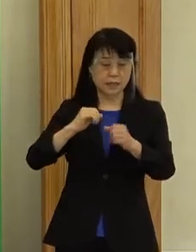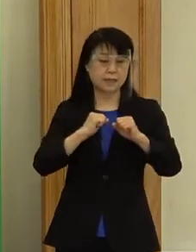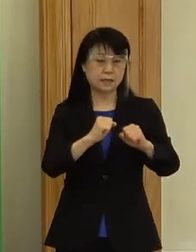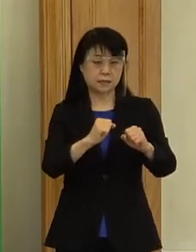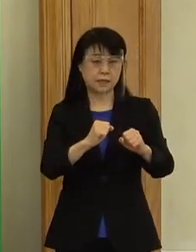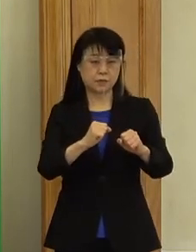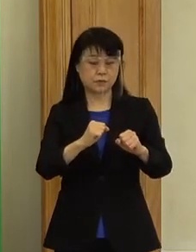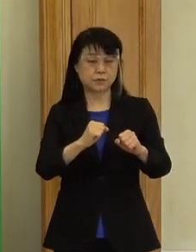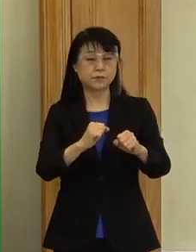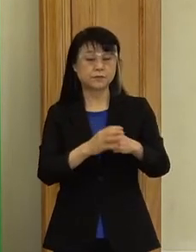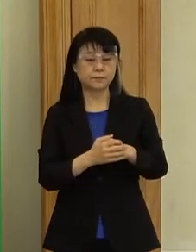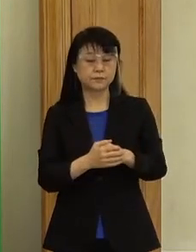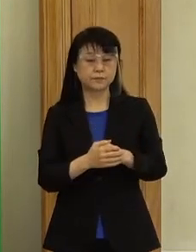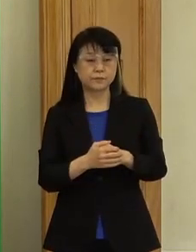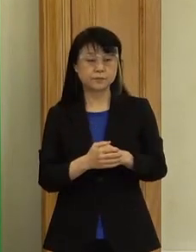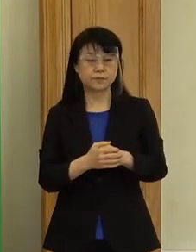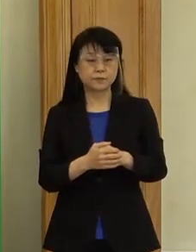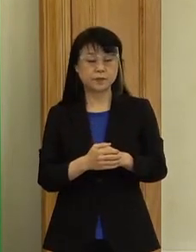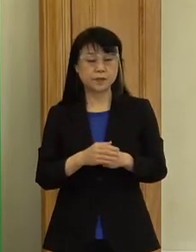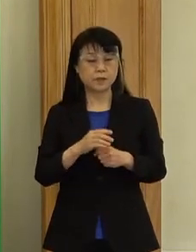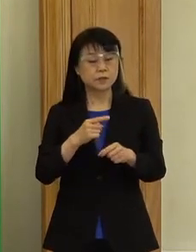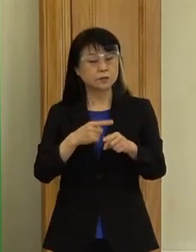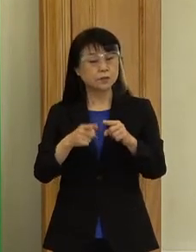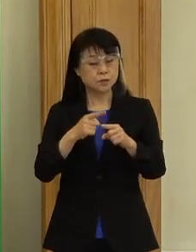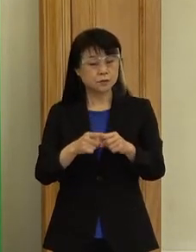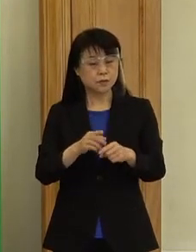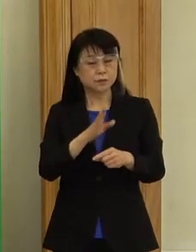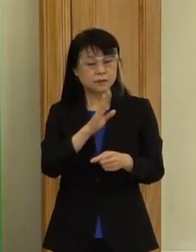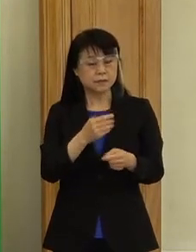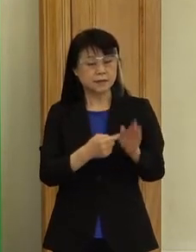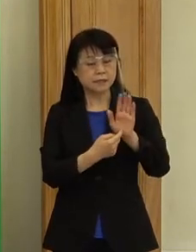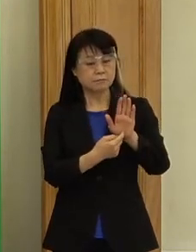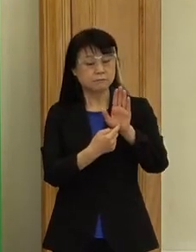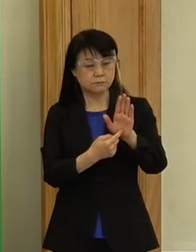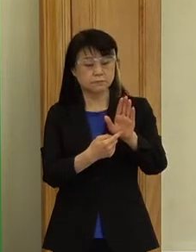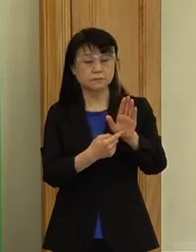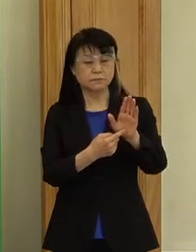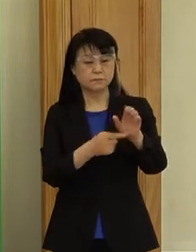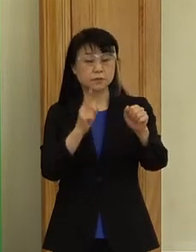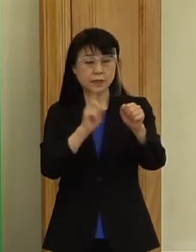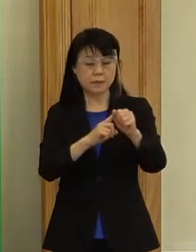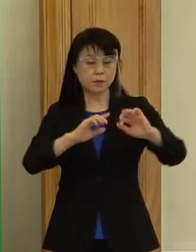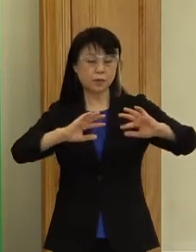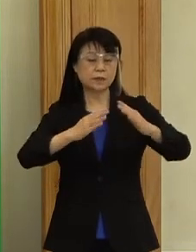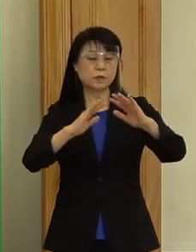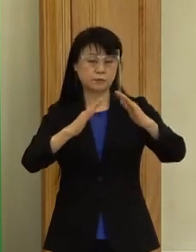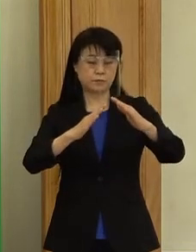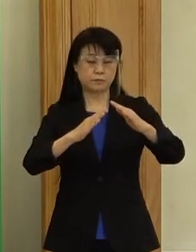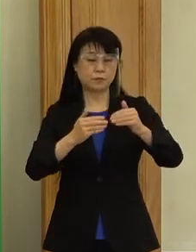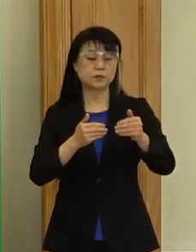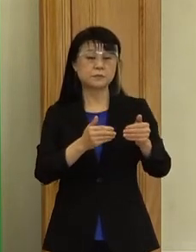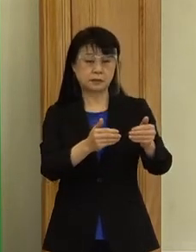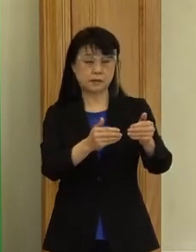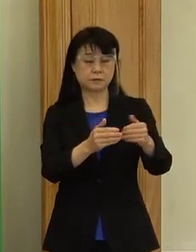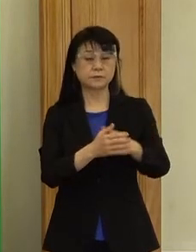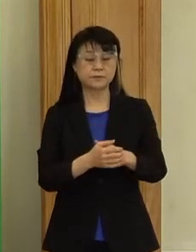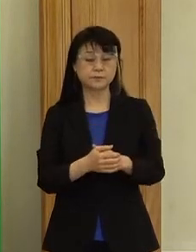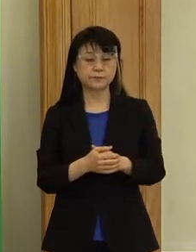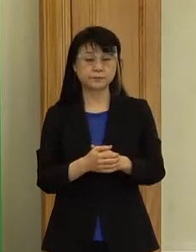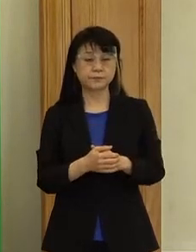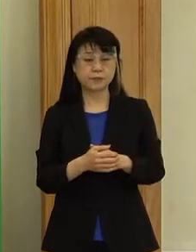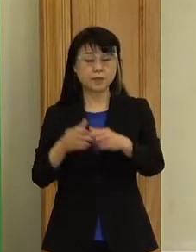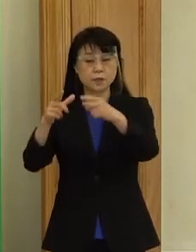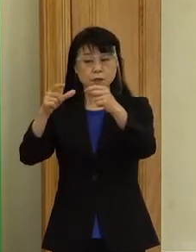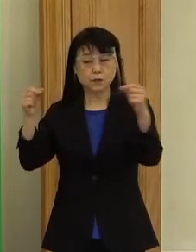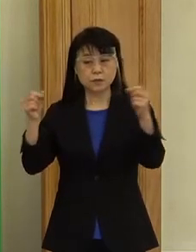ろ実装に向けての議論も今行われているところであります。まあ、このようなことをしっかりと活用して、国の